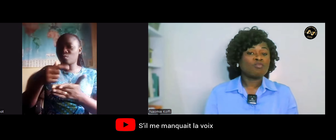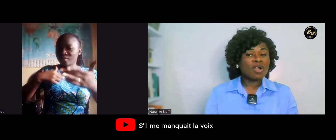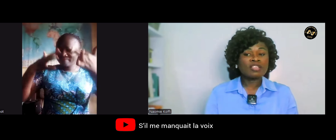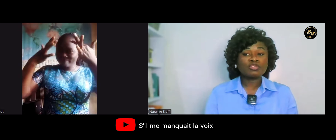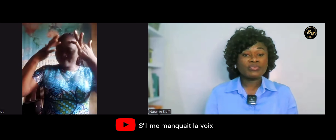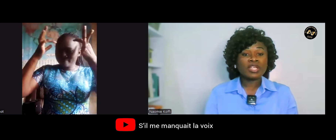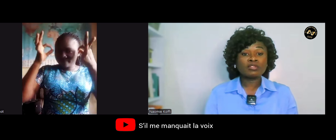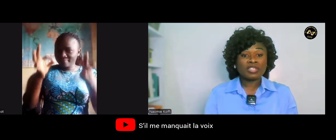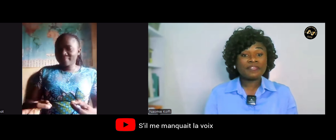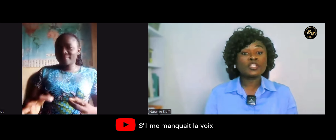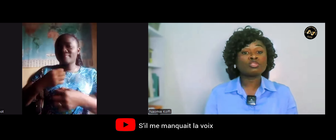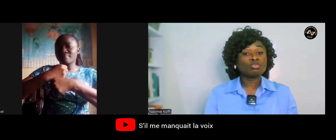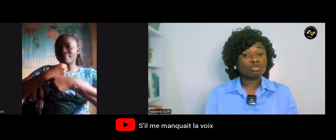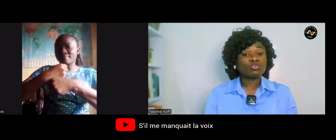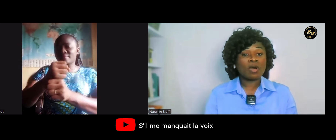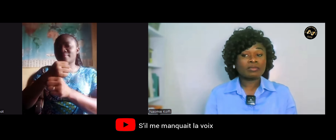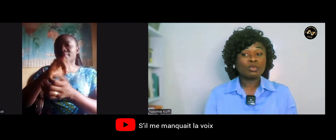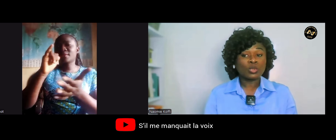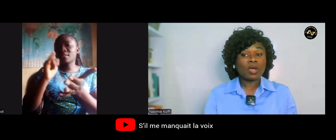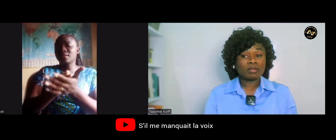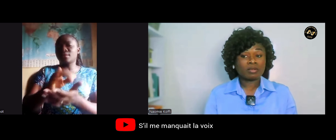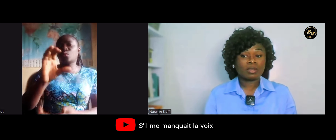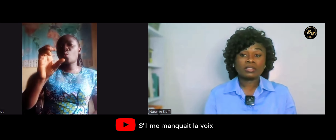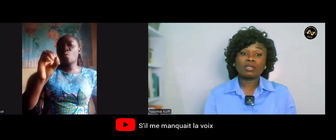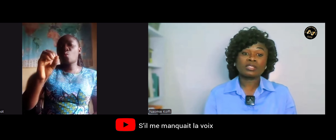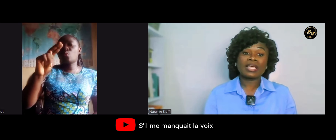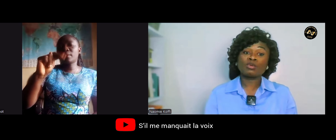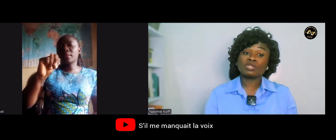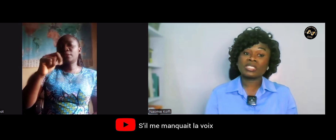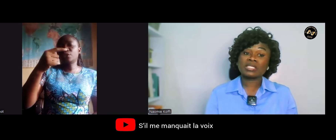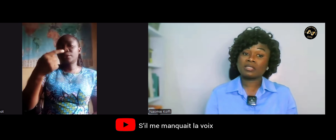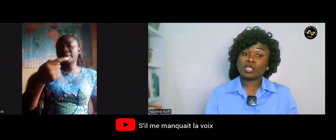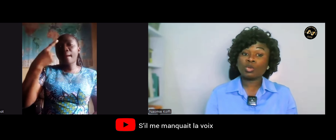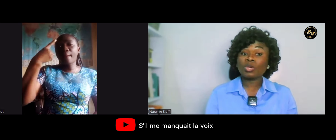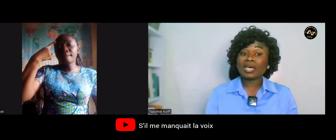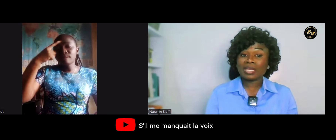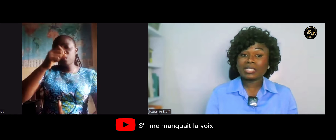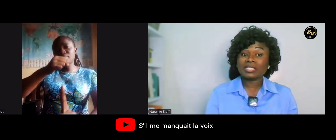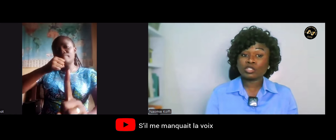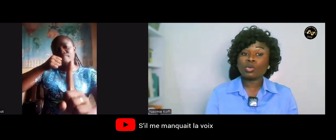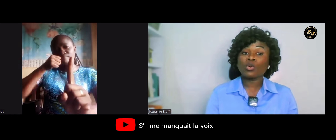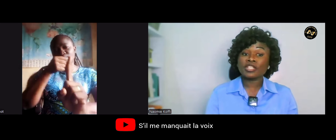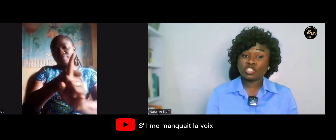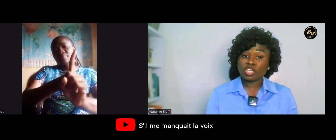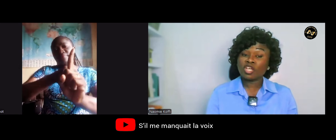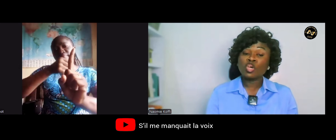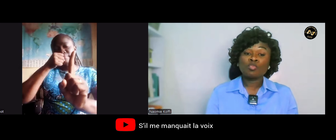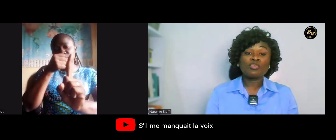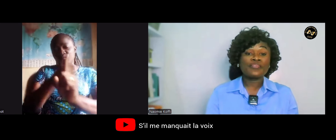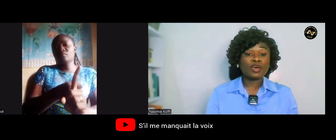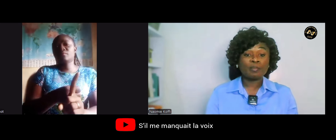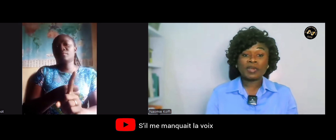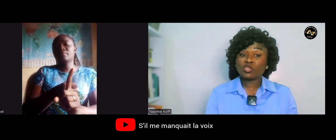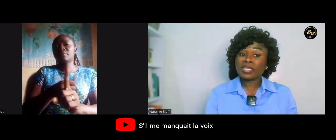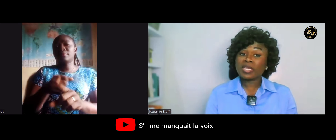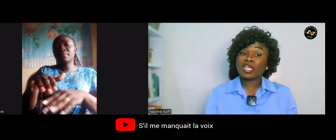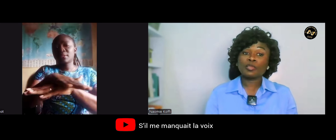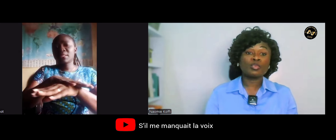Et moi, je voulais défendre nos droits, nos droits. Et c'est dans cela que j'ai décidé de créer cette ONG pour faire